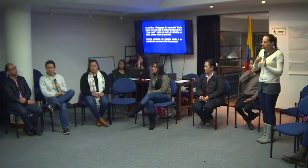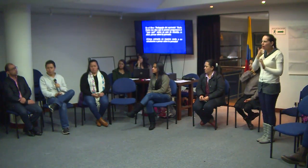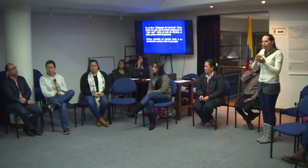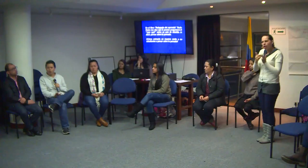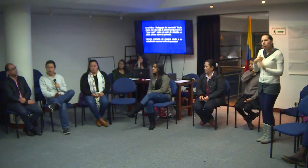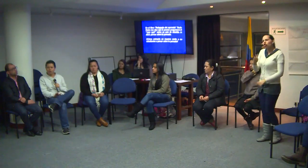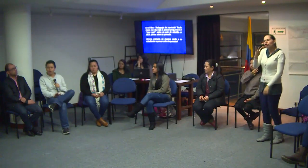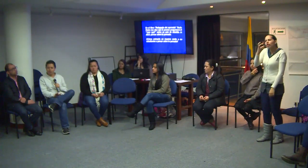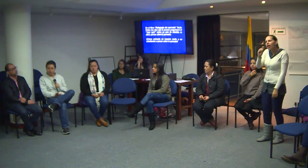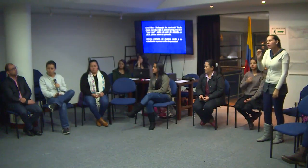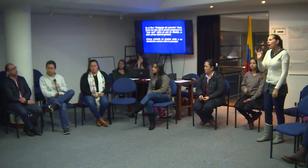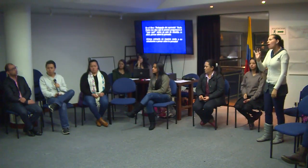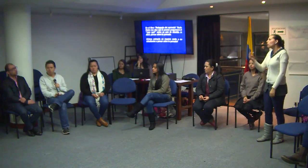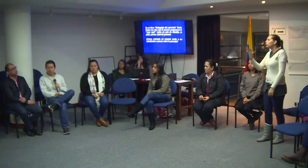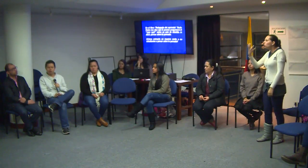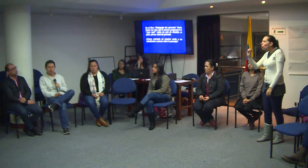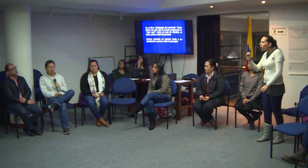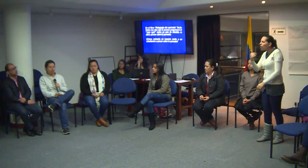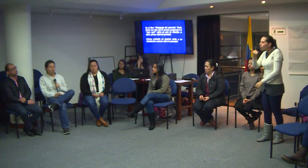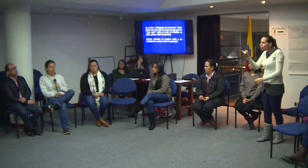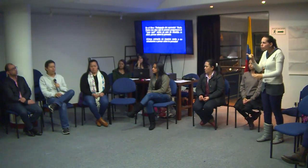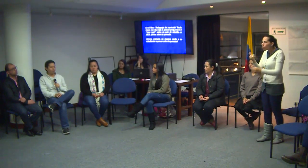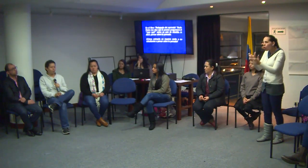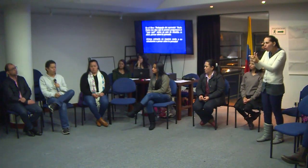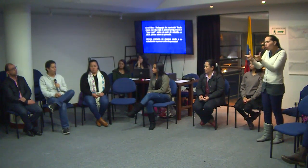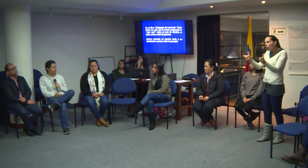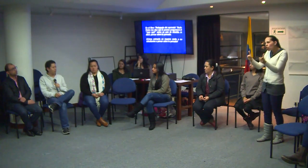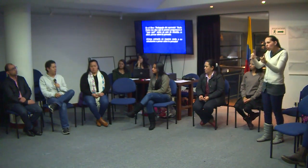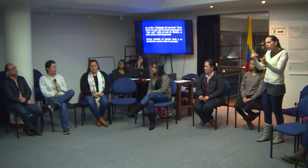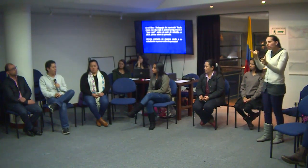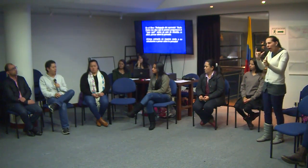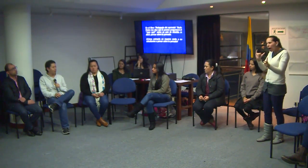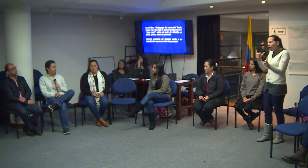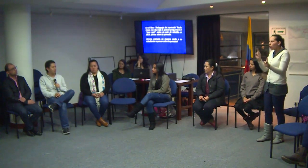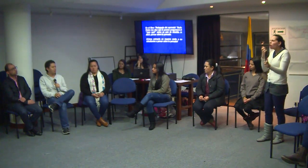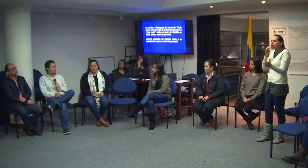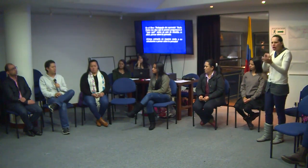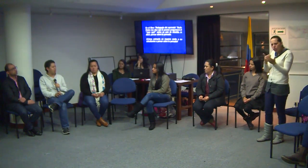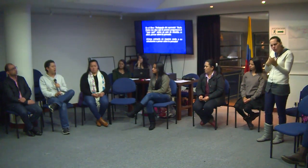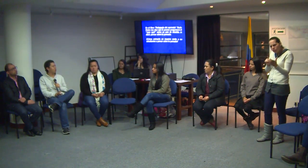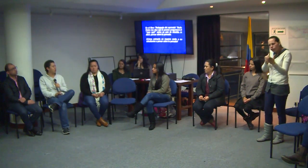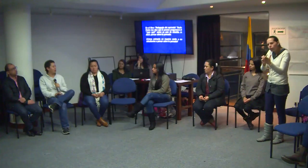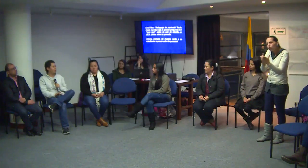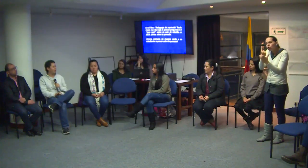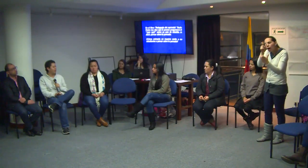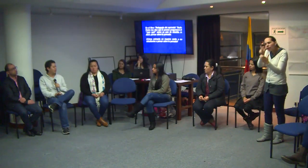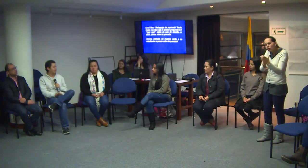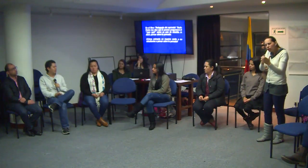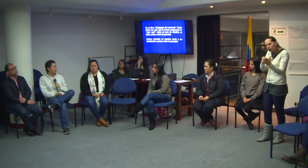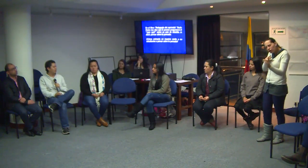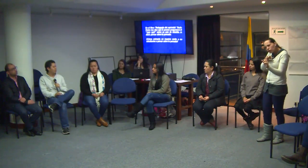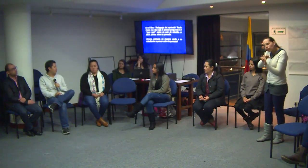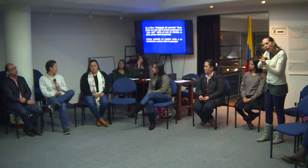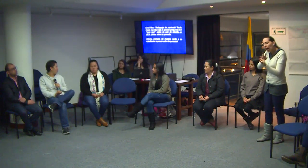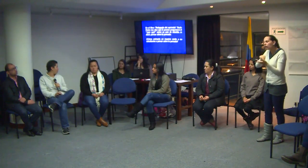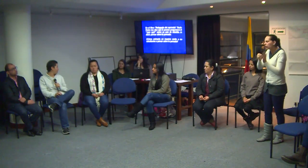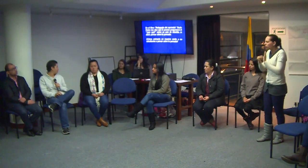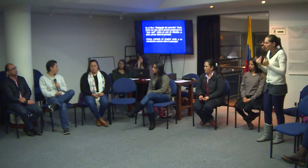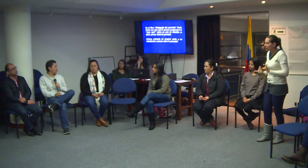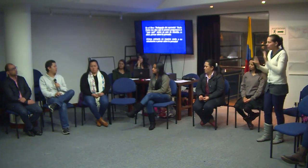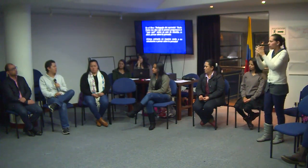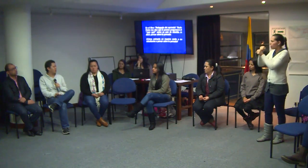los 30 o 50 que tiene en el grupo, pero por una persona que lo logre, su trabajo ya valió la pena, porque